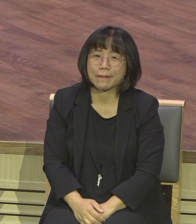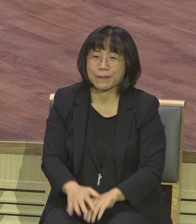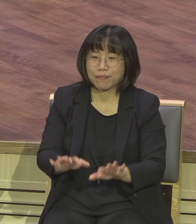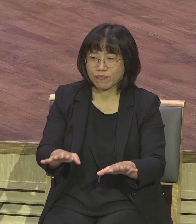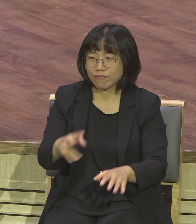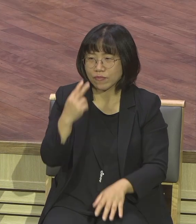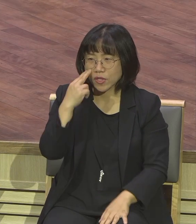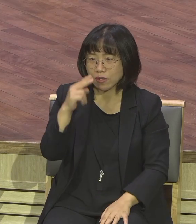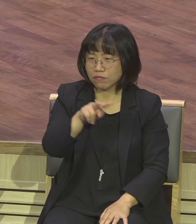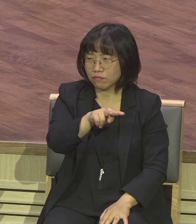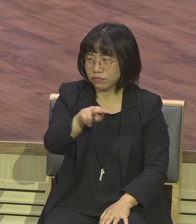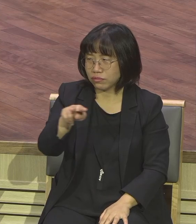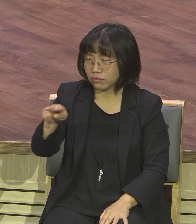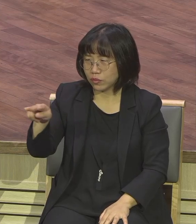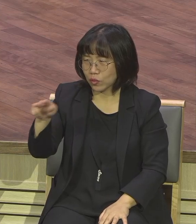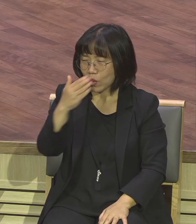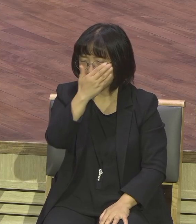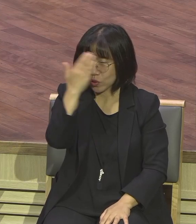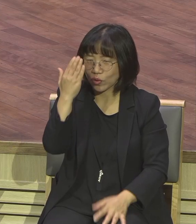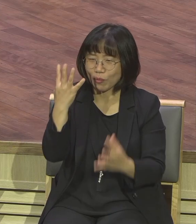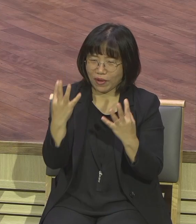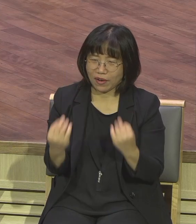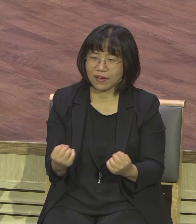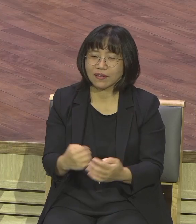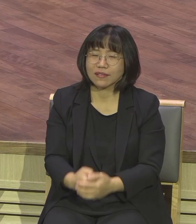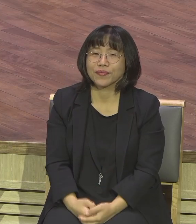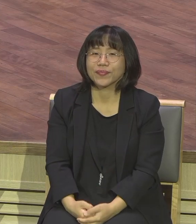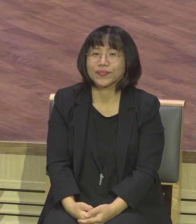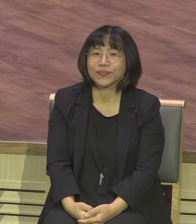보니 청년들이 상당히 많은 것 같아.